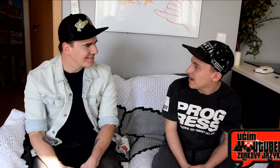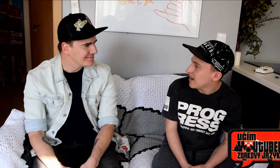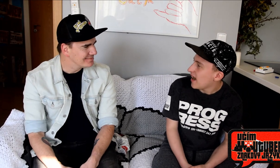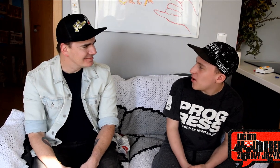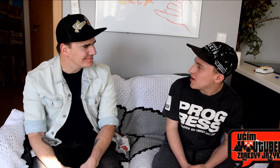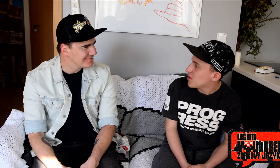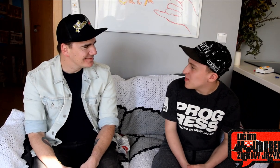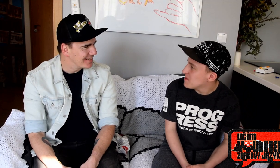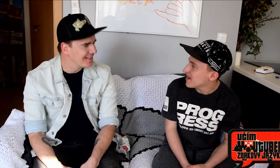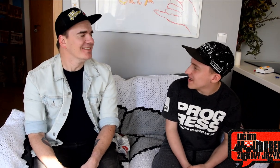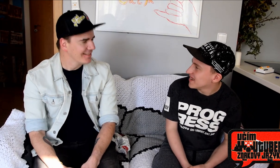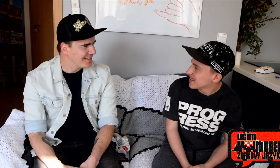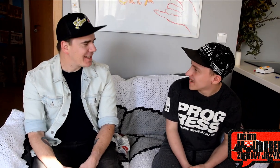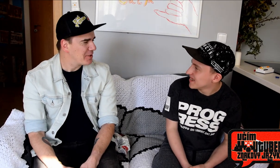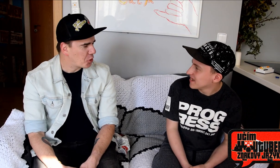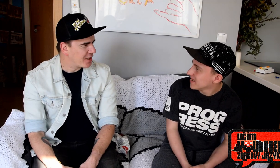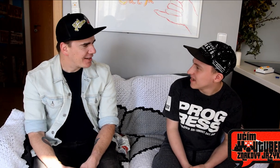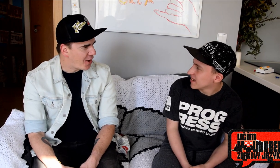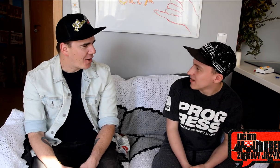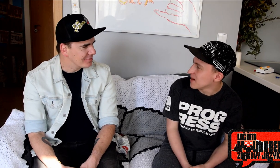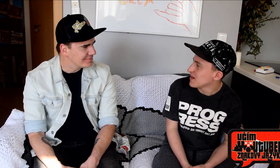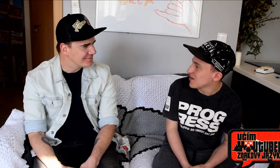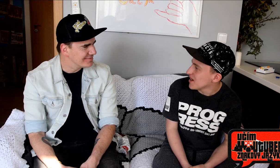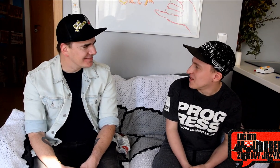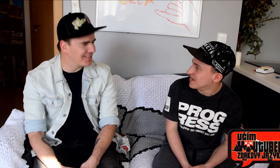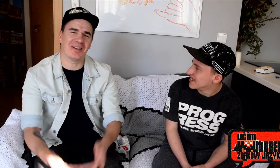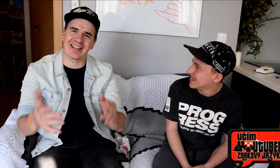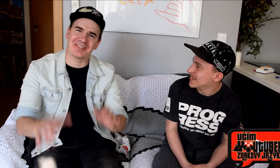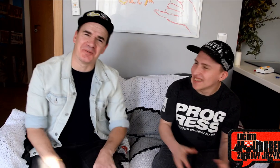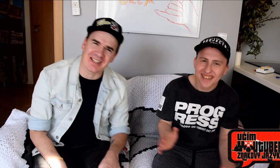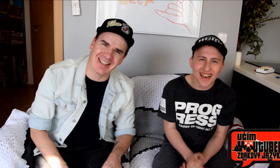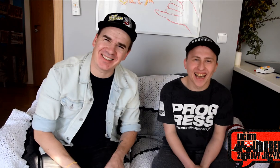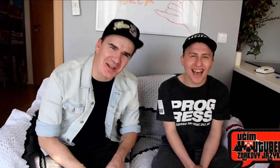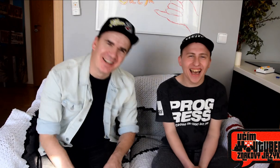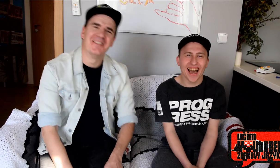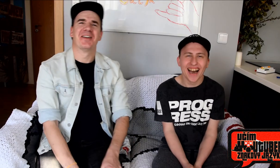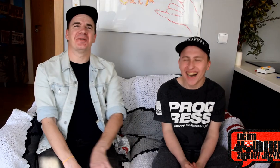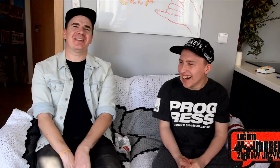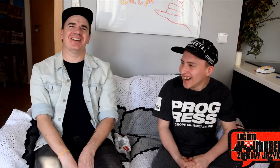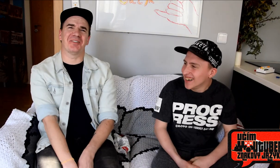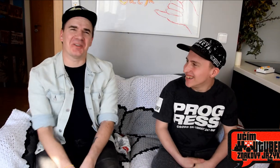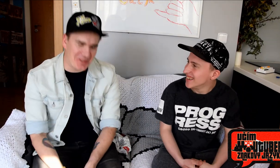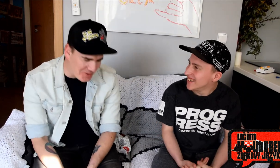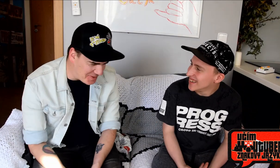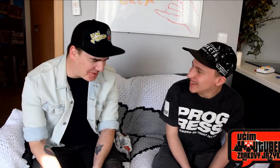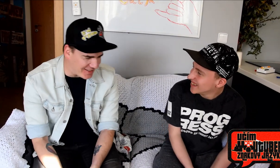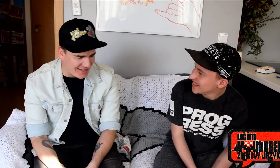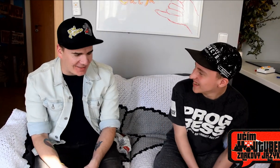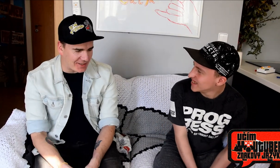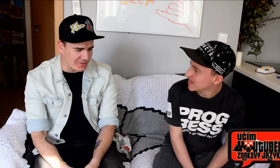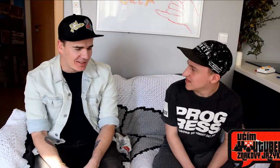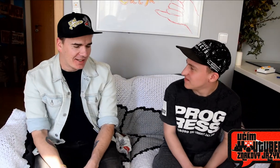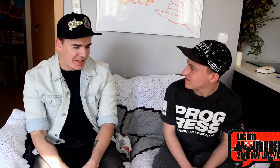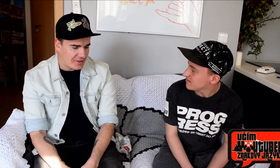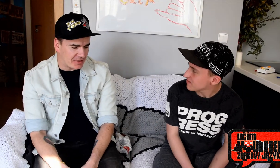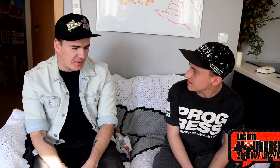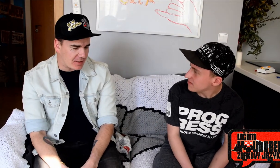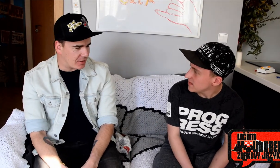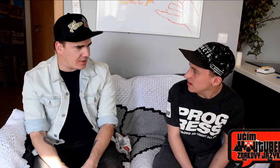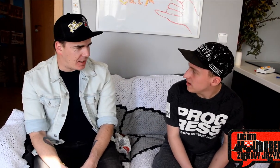Okay. Ahoj, nečum na mě. Je by to jedno. No, tak to umí. umí odezírat z rtu. To je dobrý. Kolik tě je?